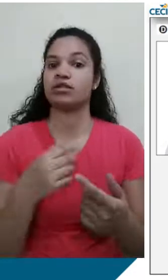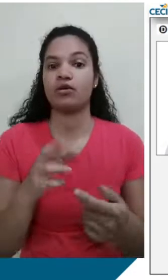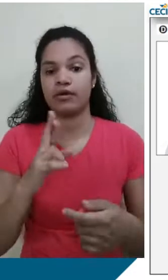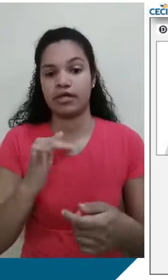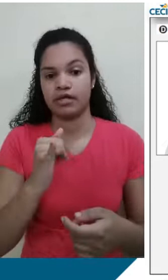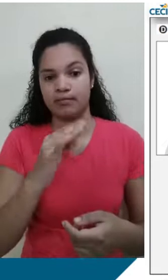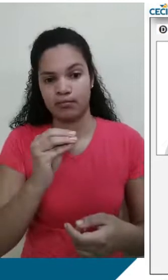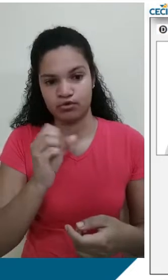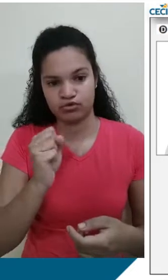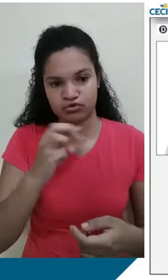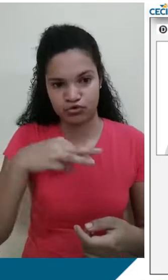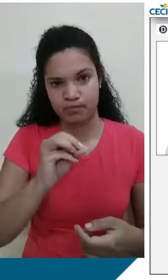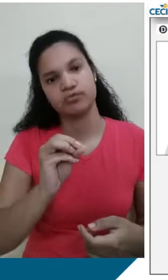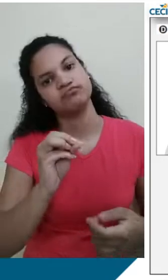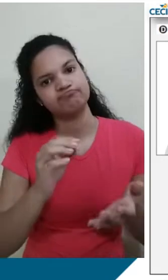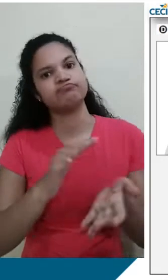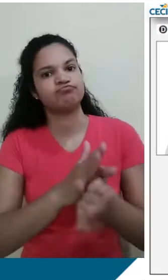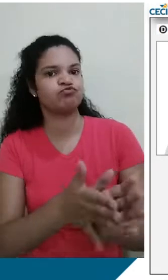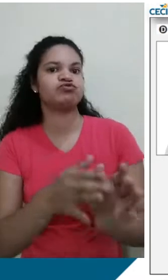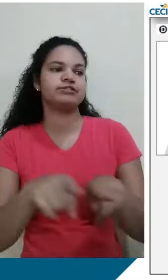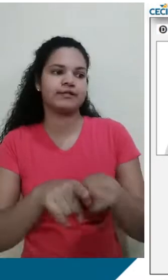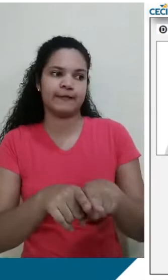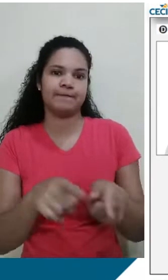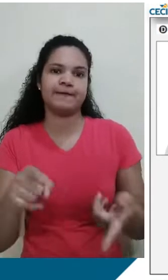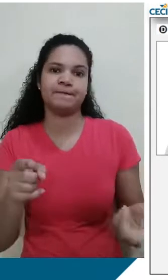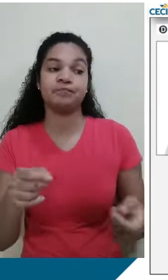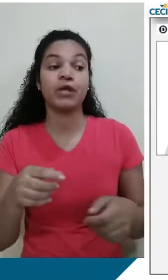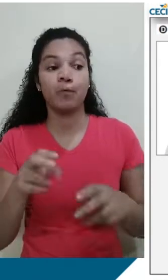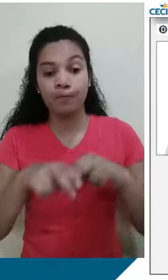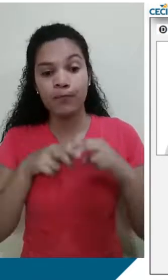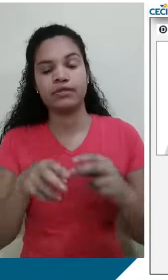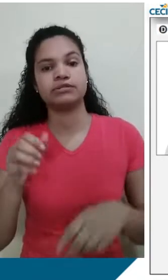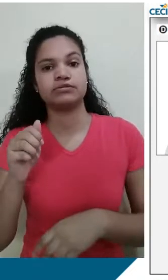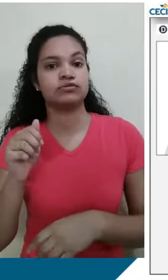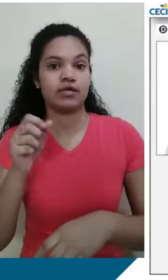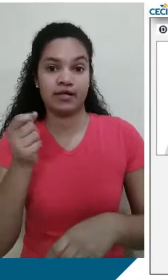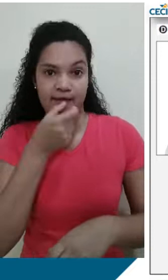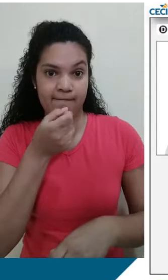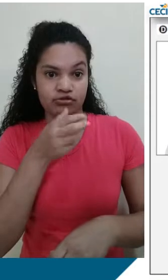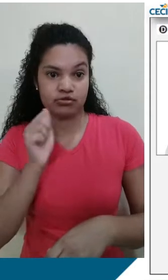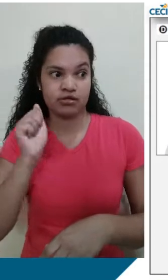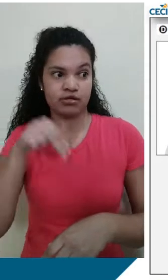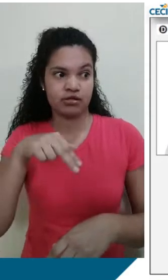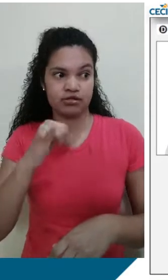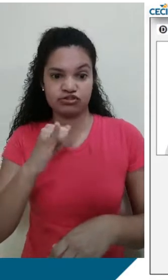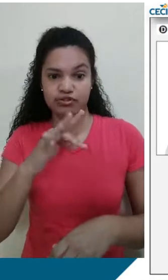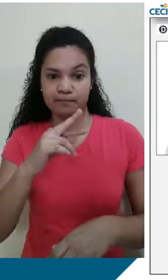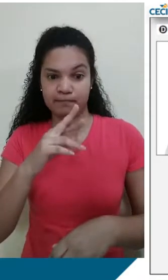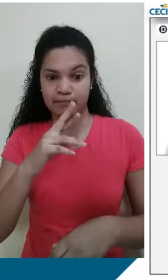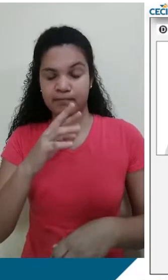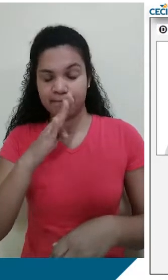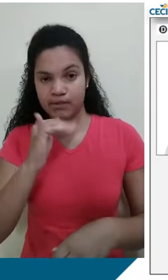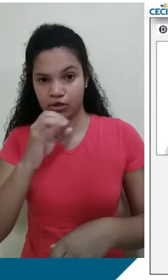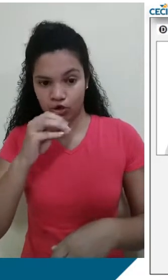impedindo a síntese de proteína da célula bacteriana. Por isso, antibióticos não servem contra